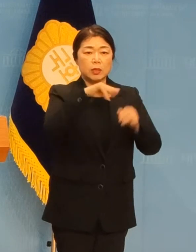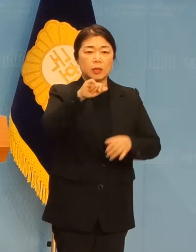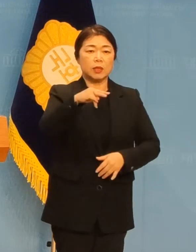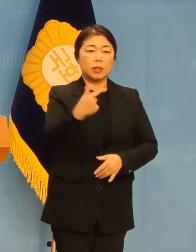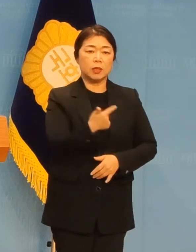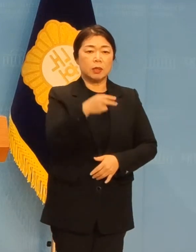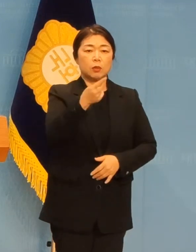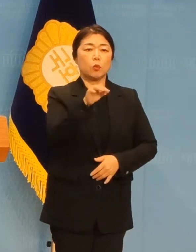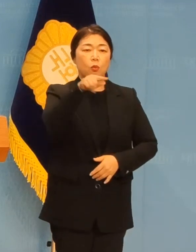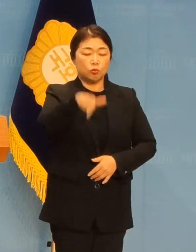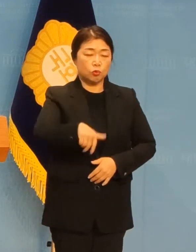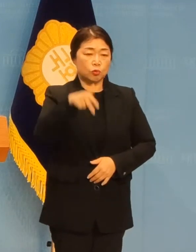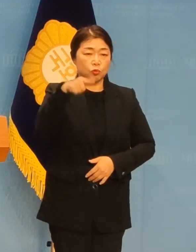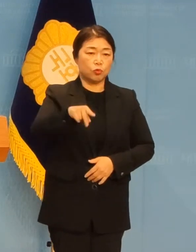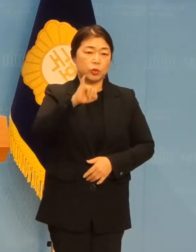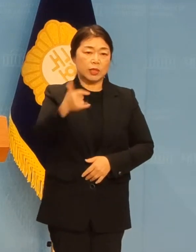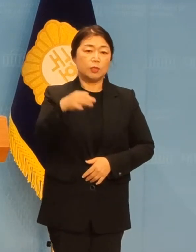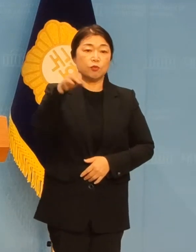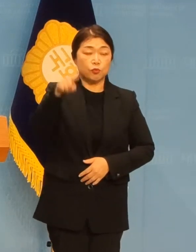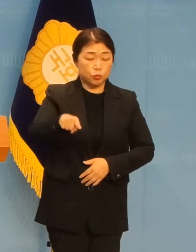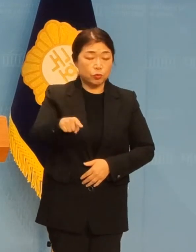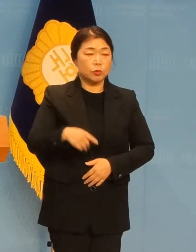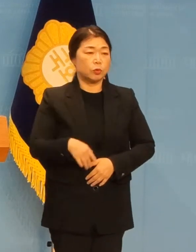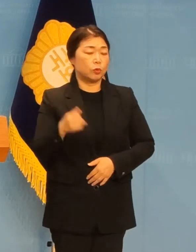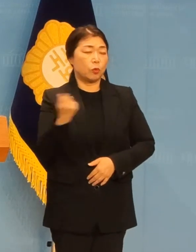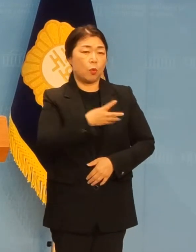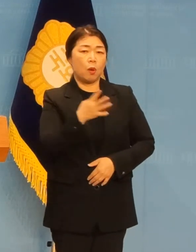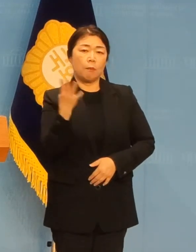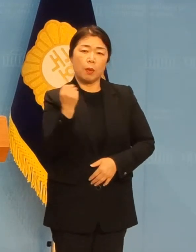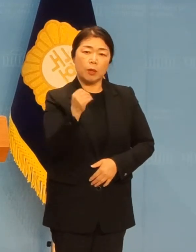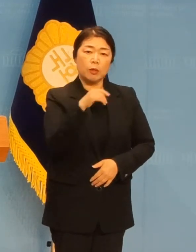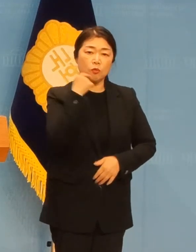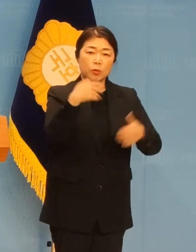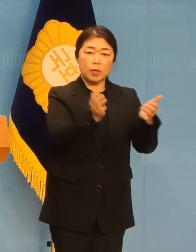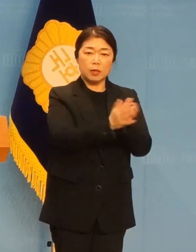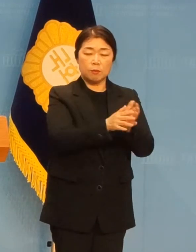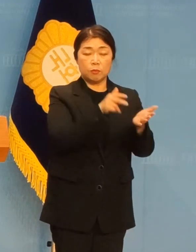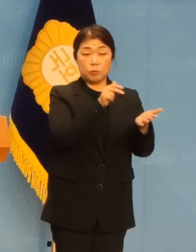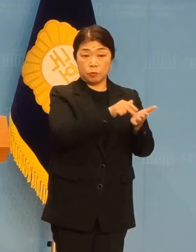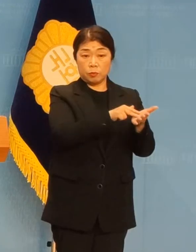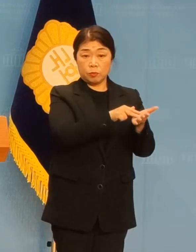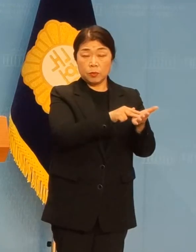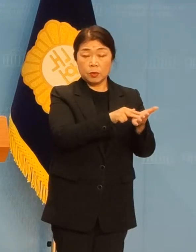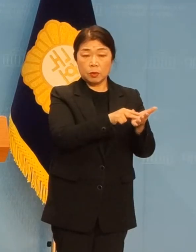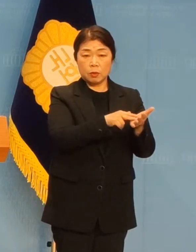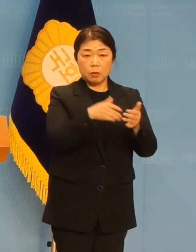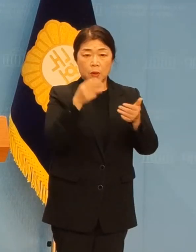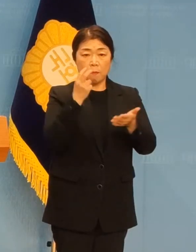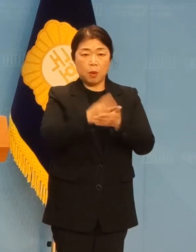그리고 주진우, 그리고 많은 국민의힘 의원 등이 그 법사위를